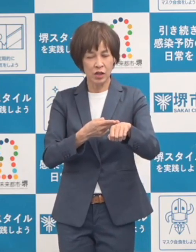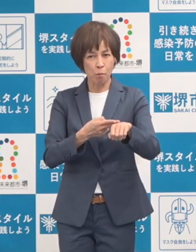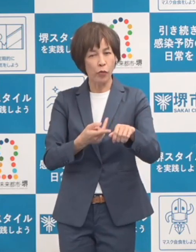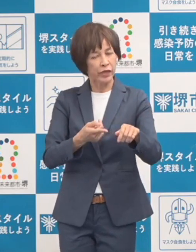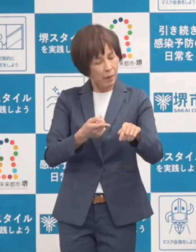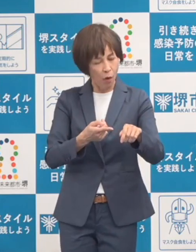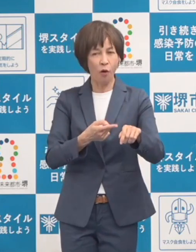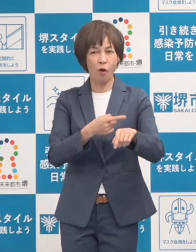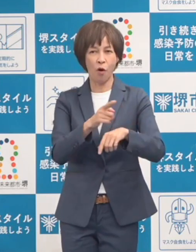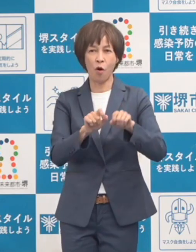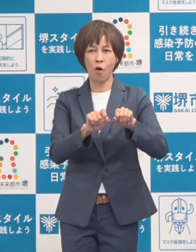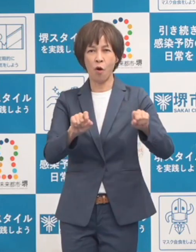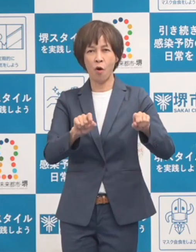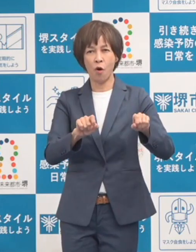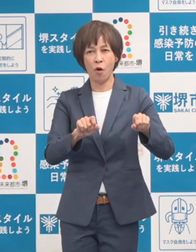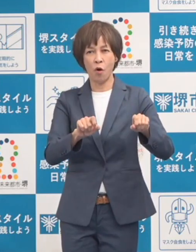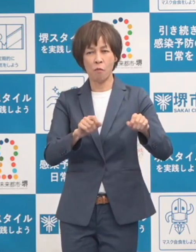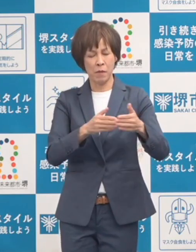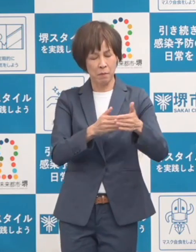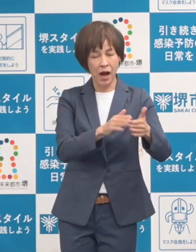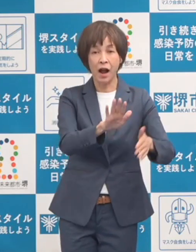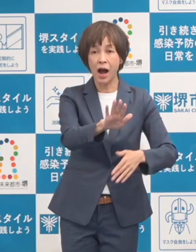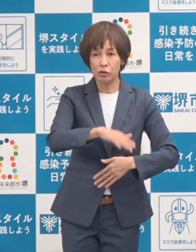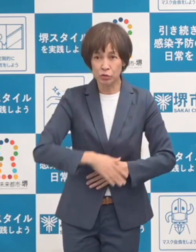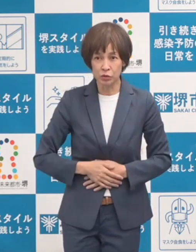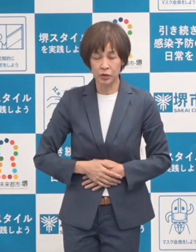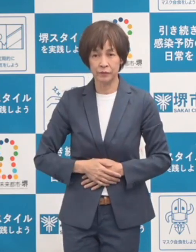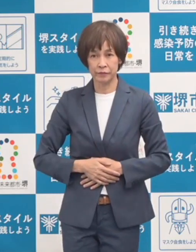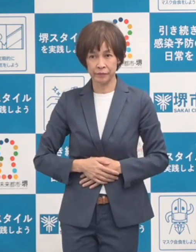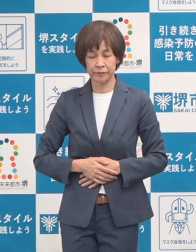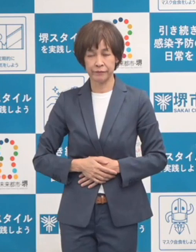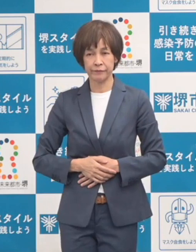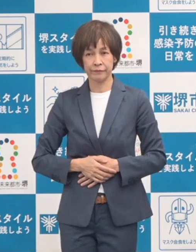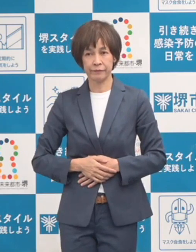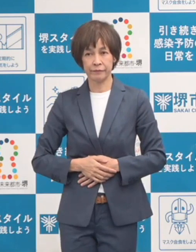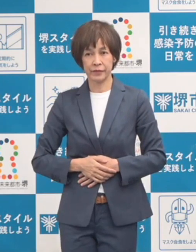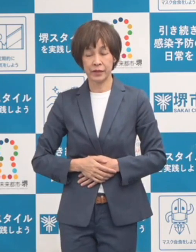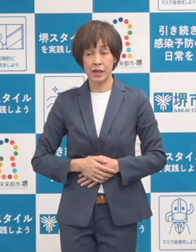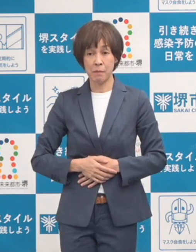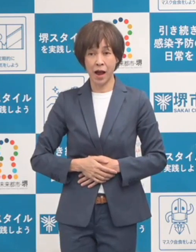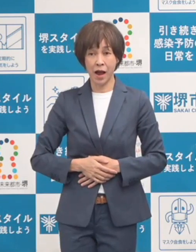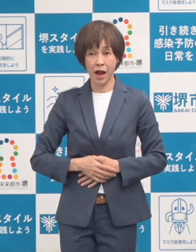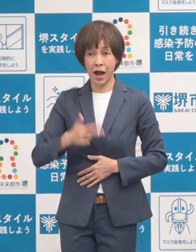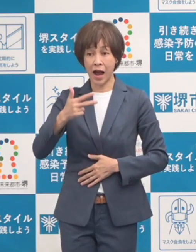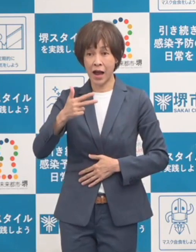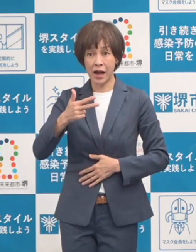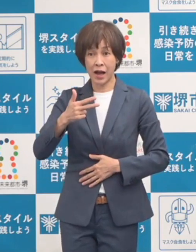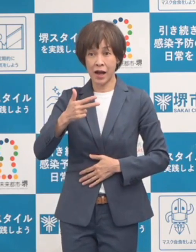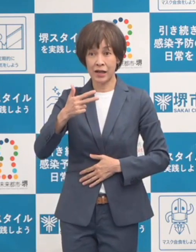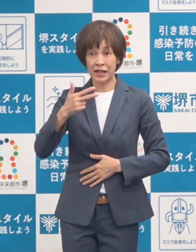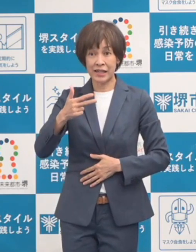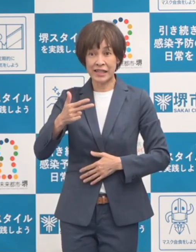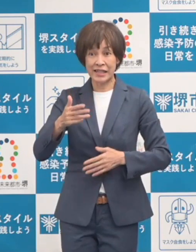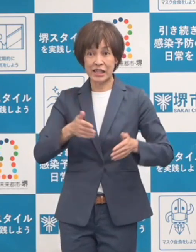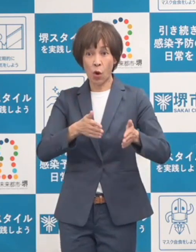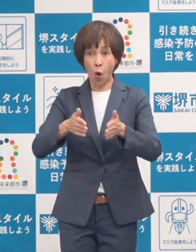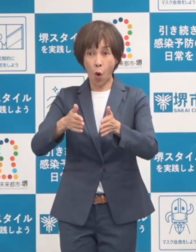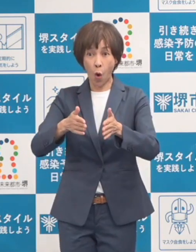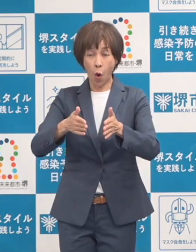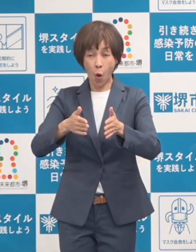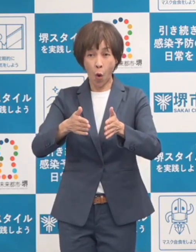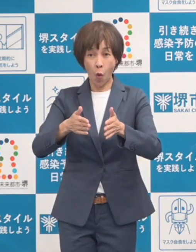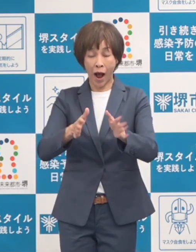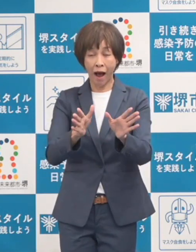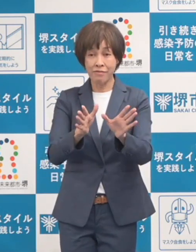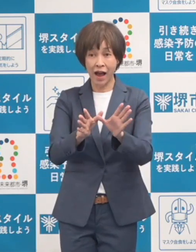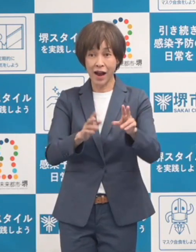ておりまして、とすると今堺駅と七道の駅の間には南海本線が通っていますので、